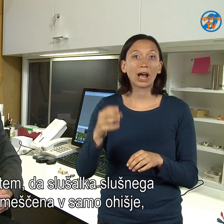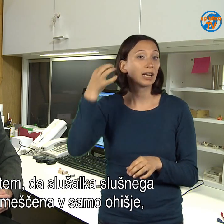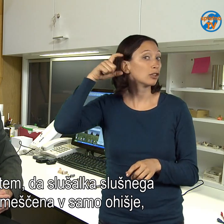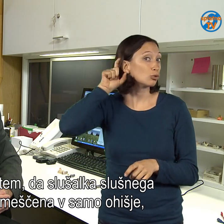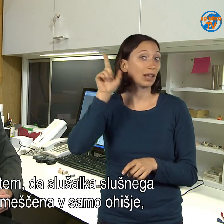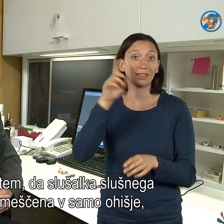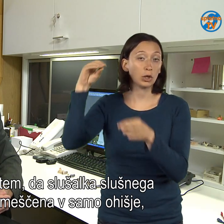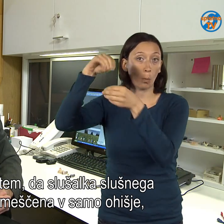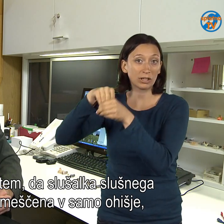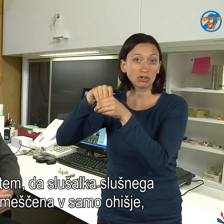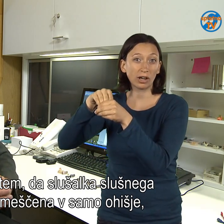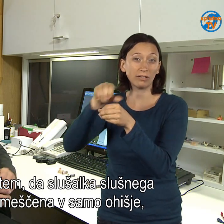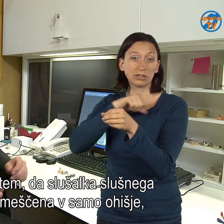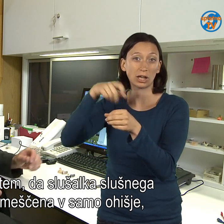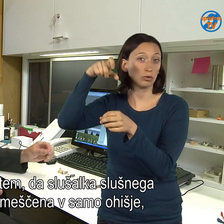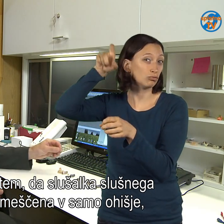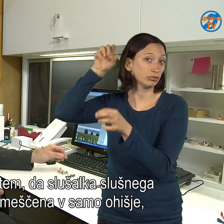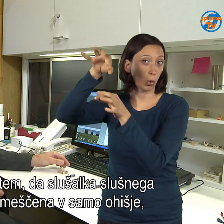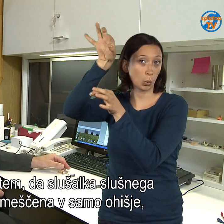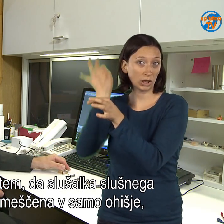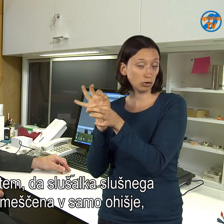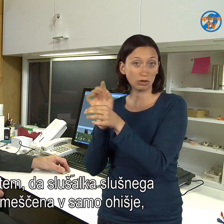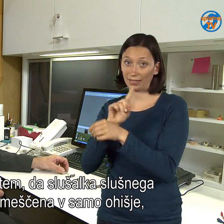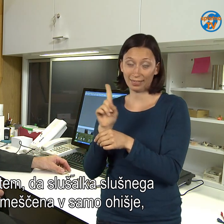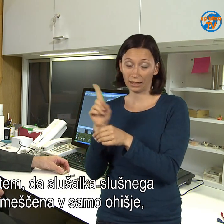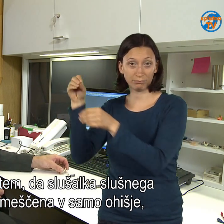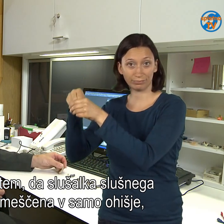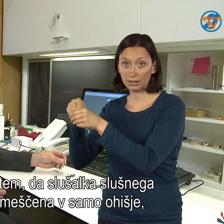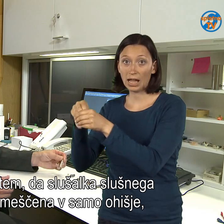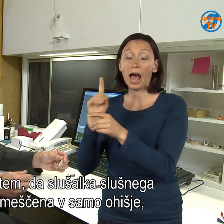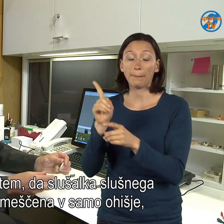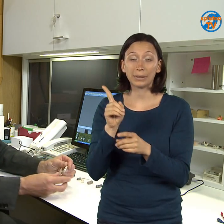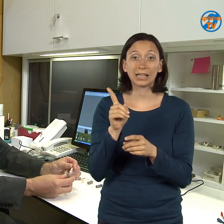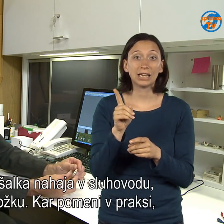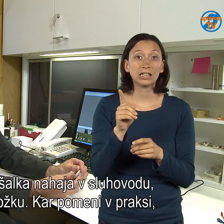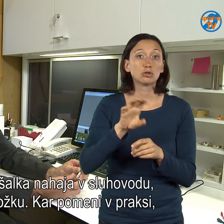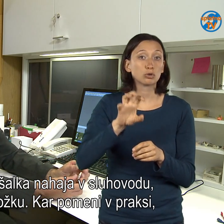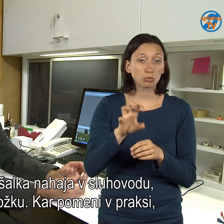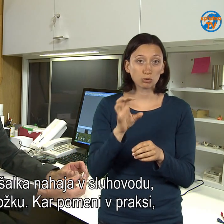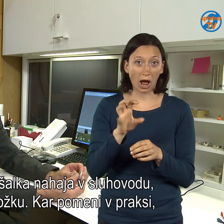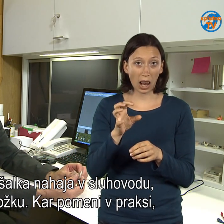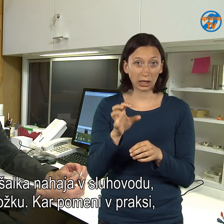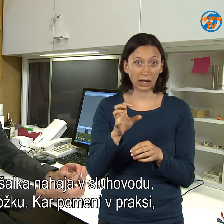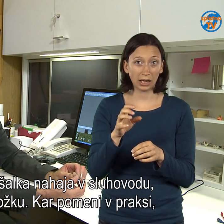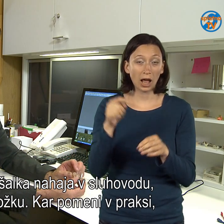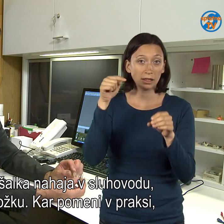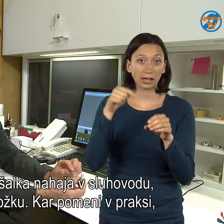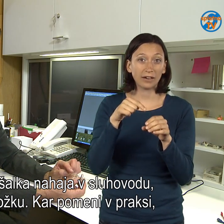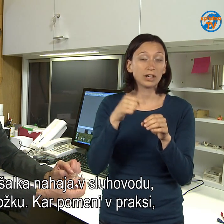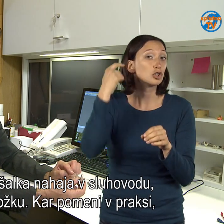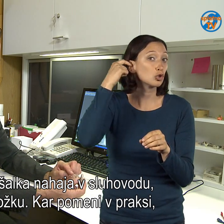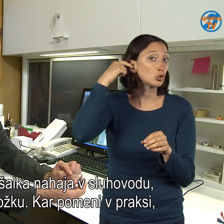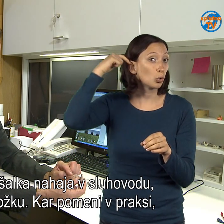aparata ni umeščena v samo ohišje slušnega aparata, ampak se slušalka nahaja